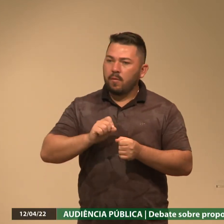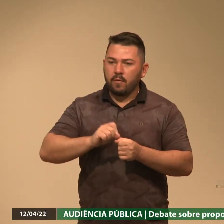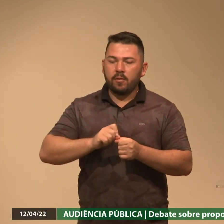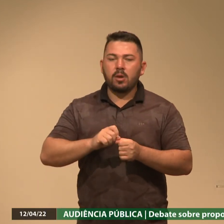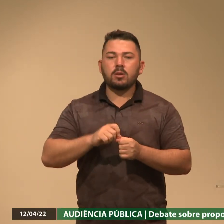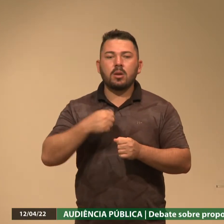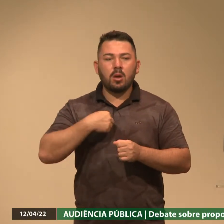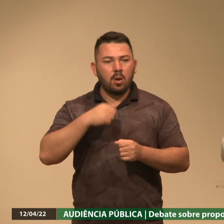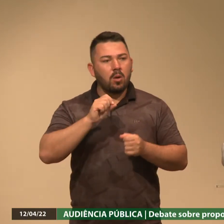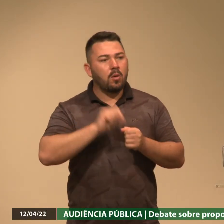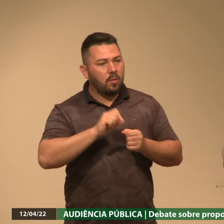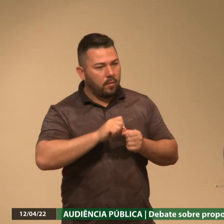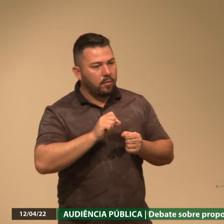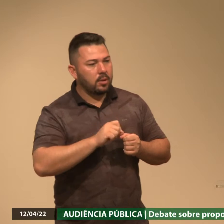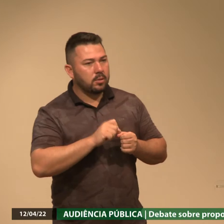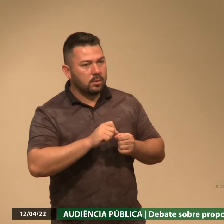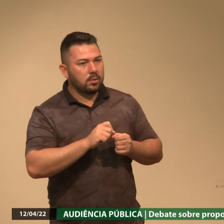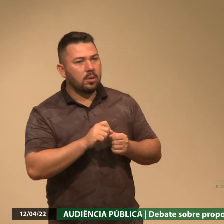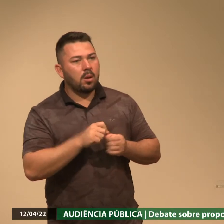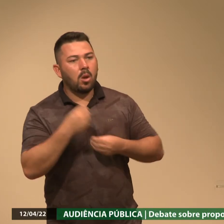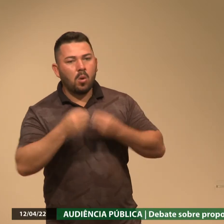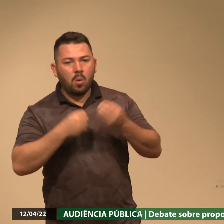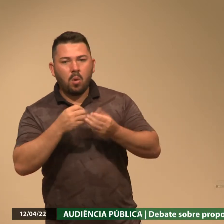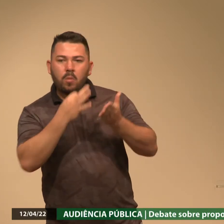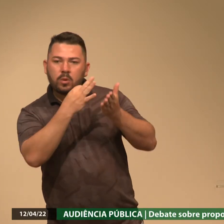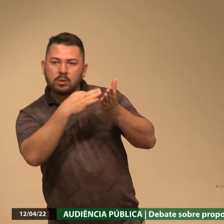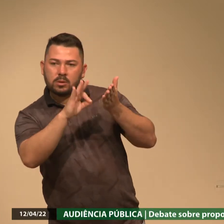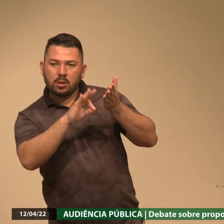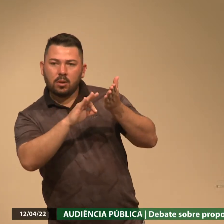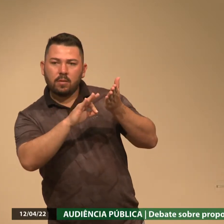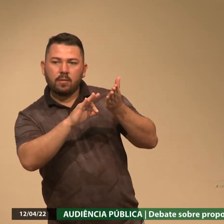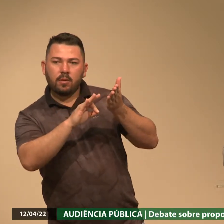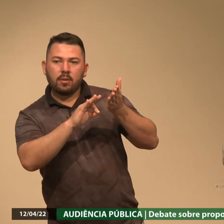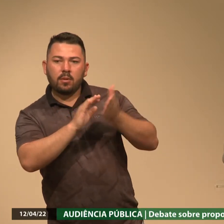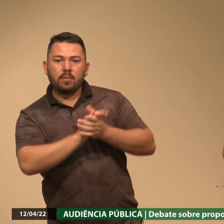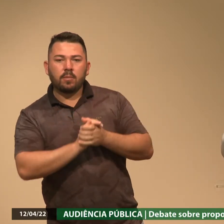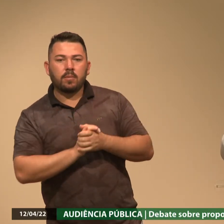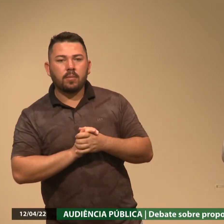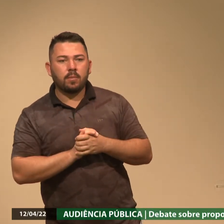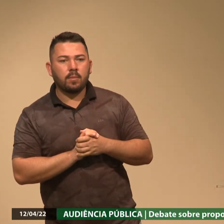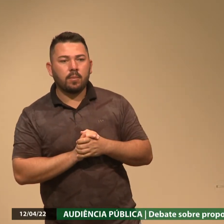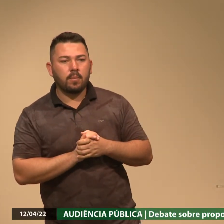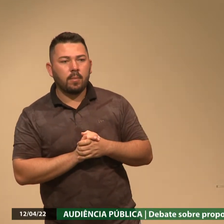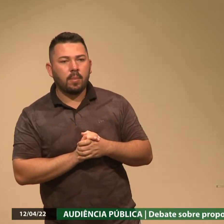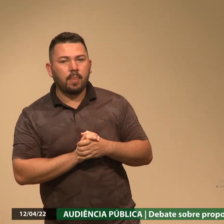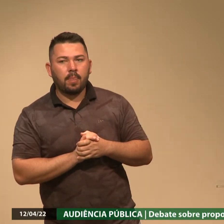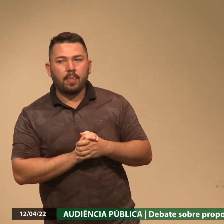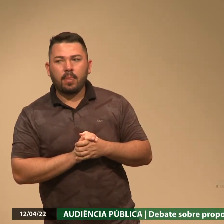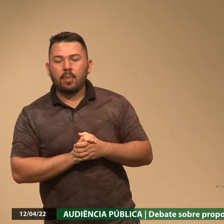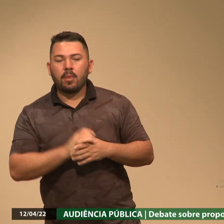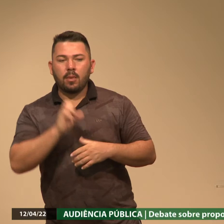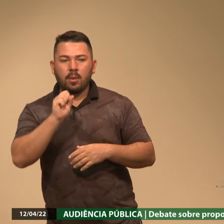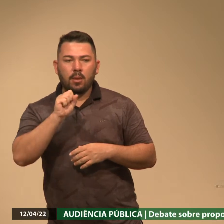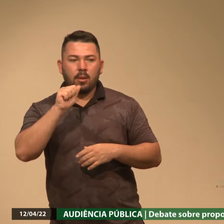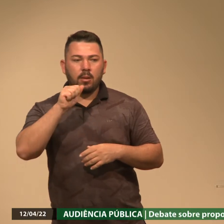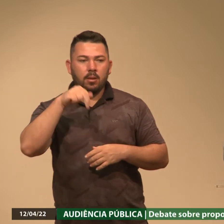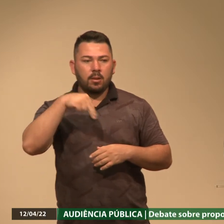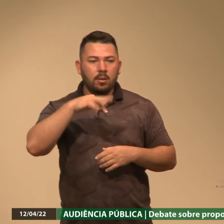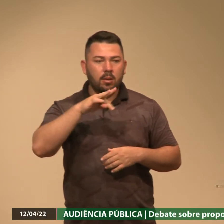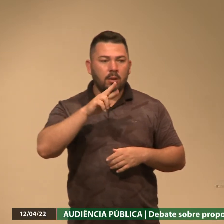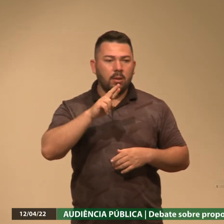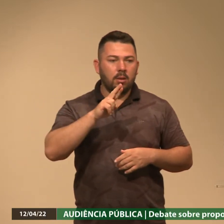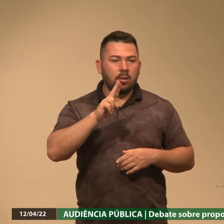tutorial de como se inscrever no site da da uma das a tua